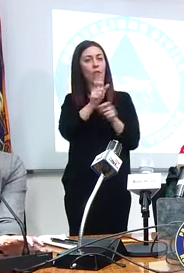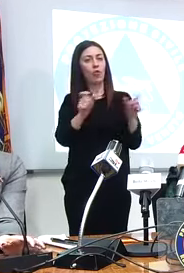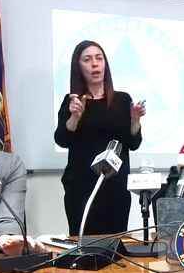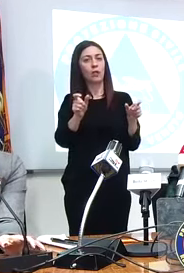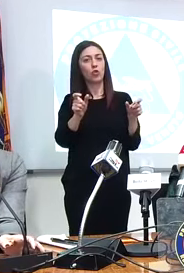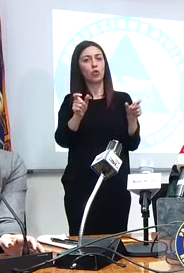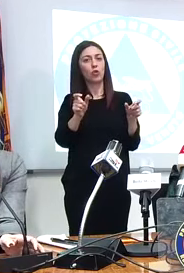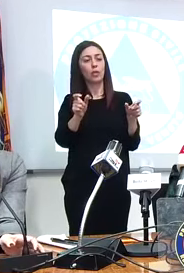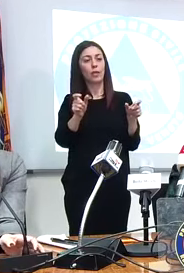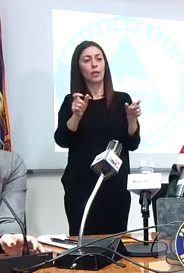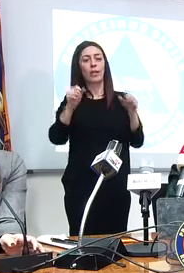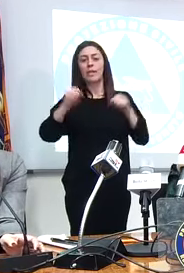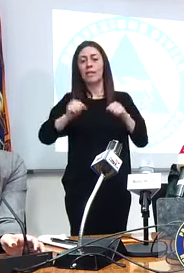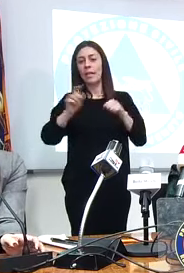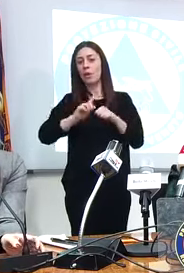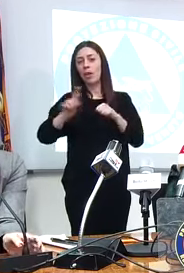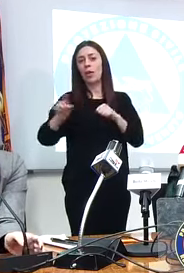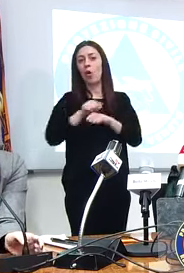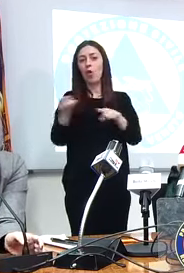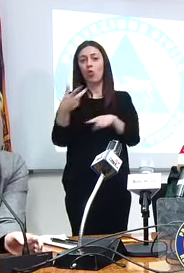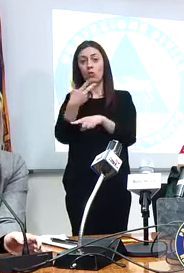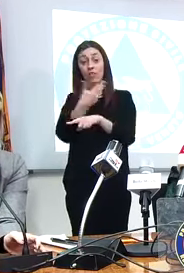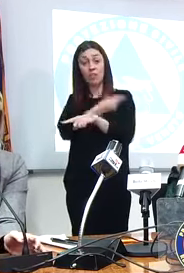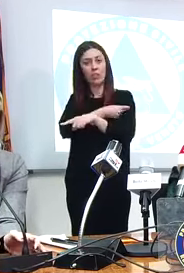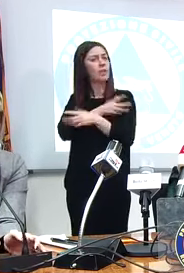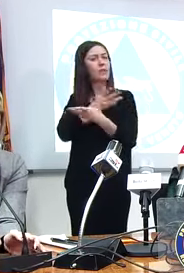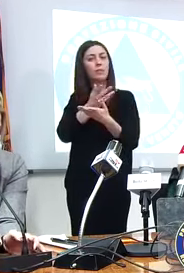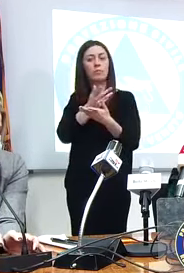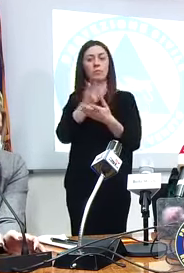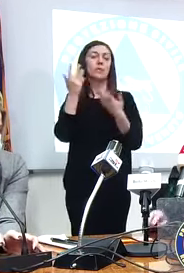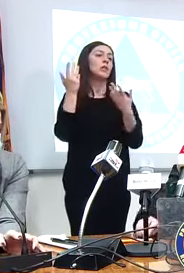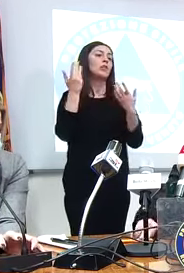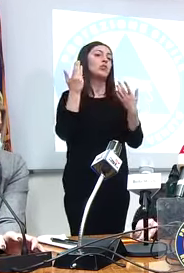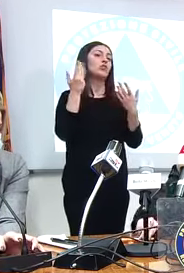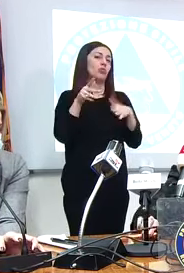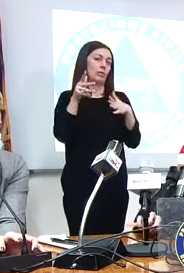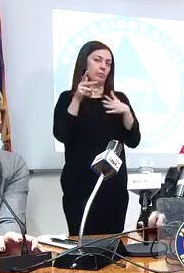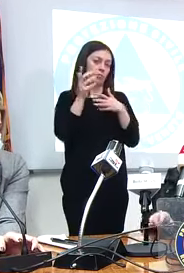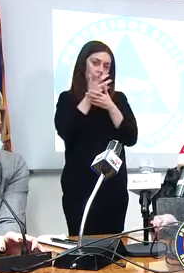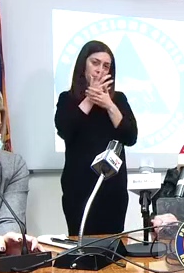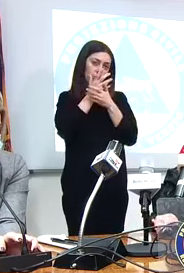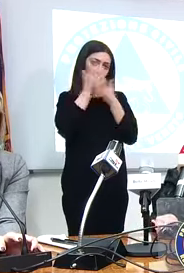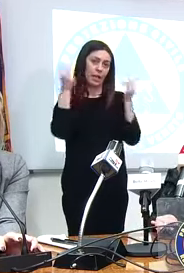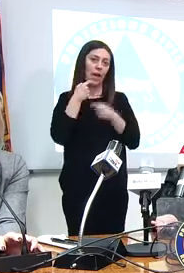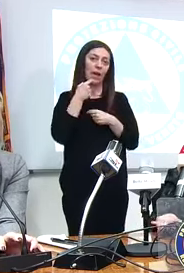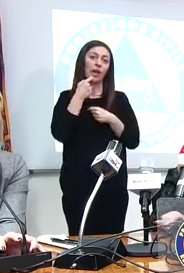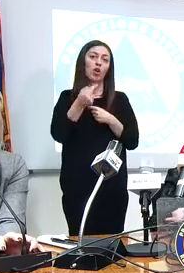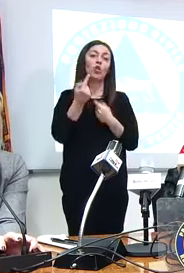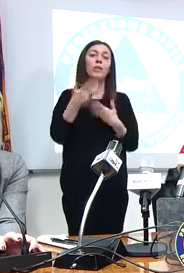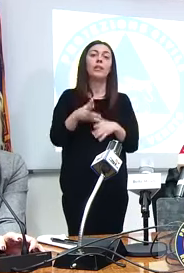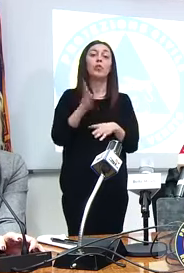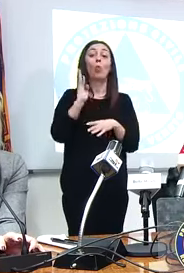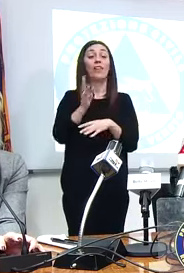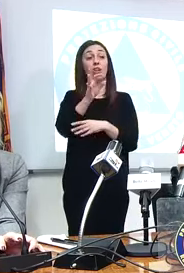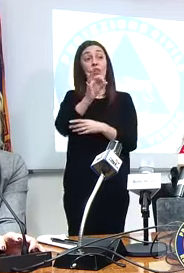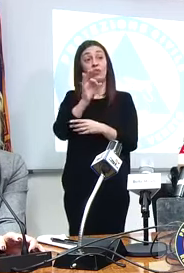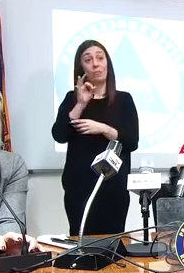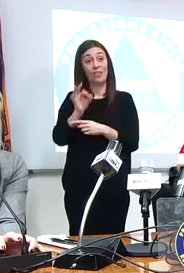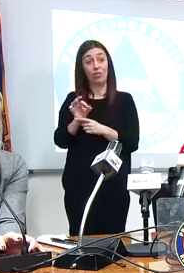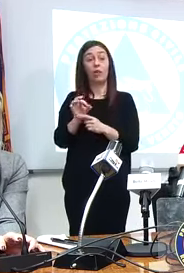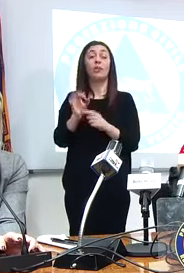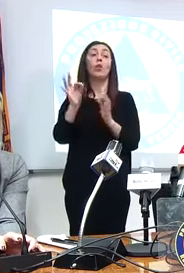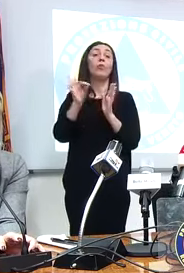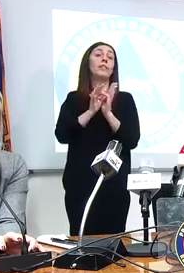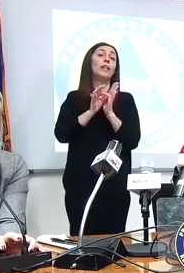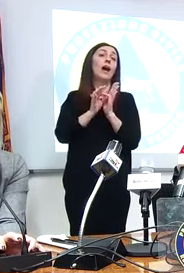l'abbiamo già chiarito sia con loro e mi sembra anche poi è uscito. Allora, intanto il 14% era un dato nazionale e non era un